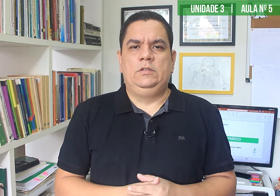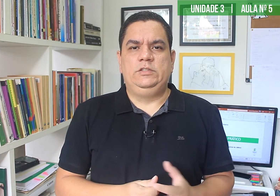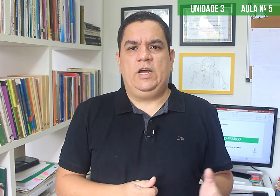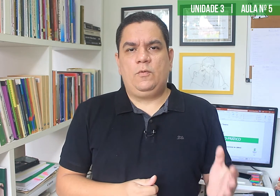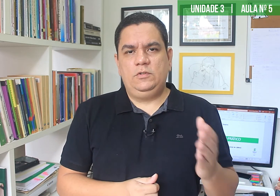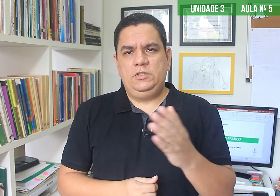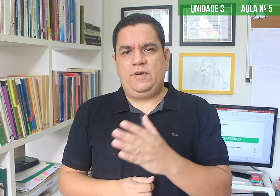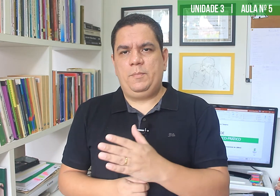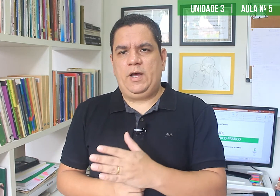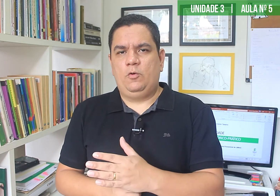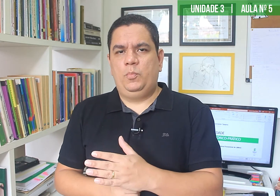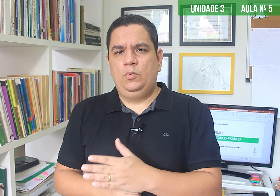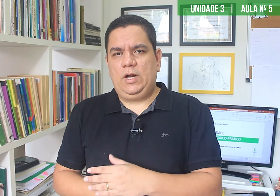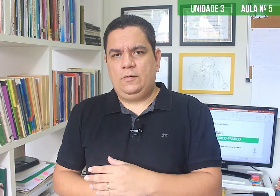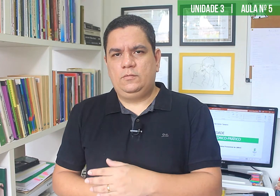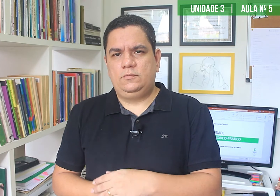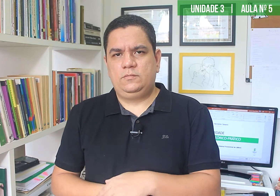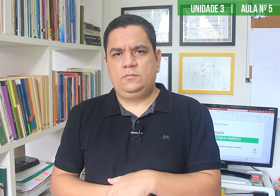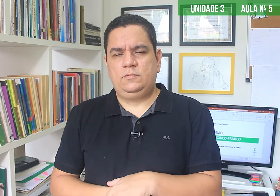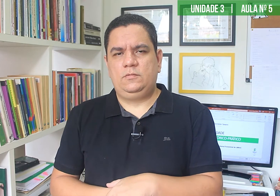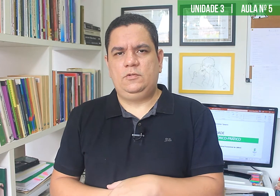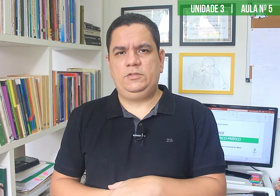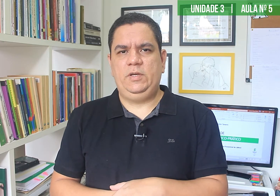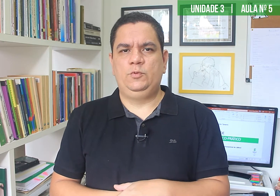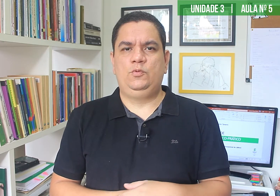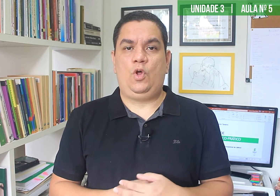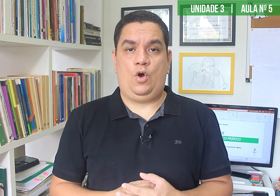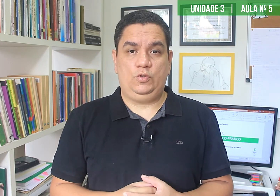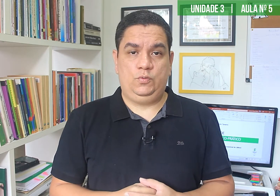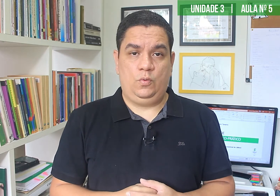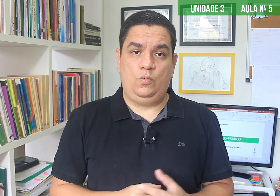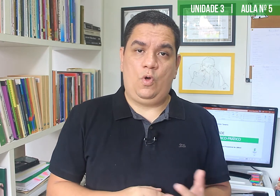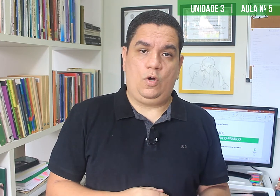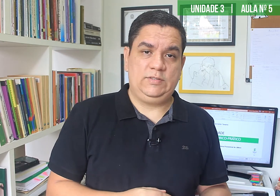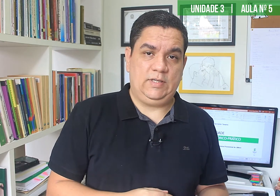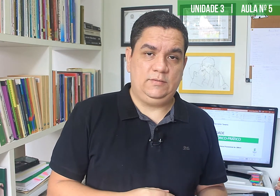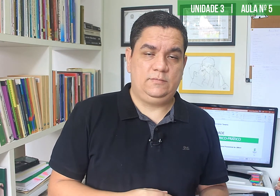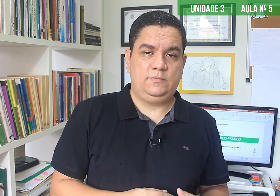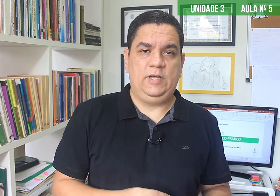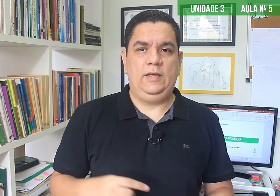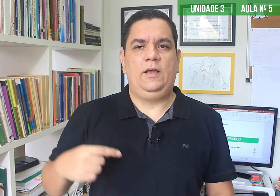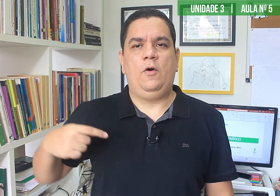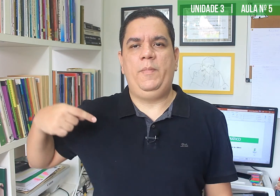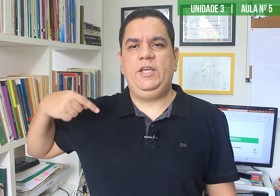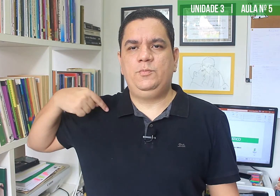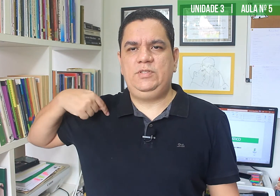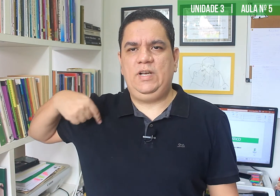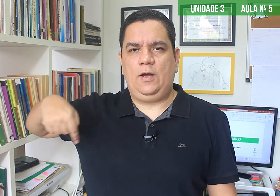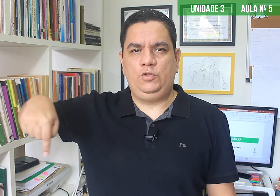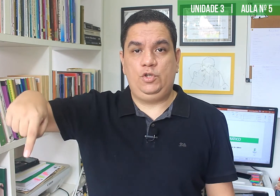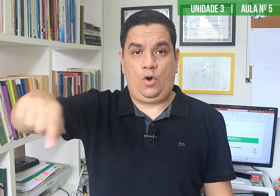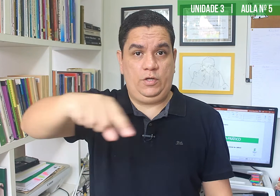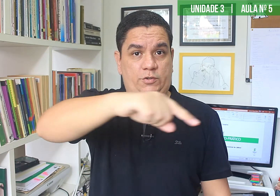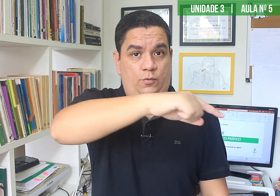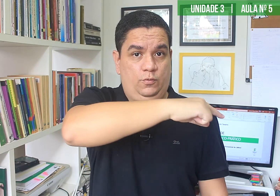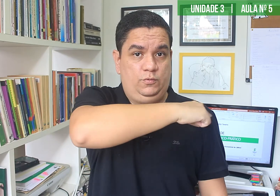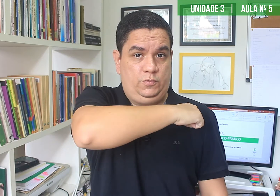Já quando a gente vai para o plural, nós temos o nosso ou nossa, né? É o mesmo sinal de nós todos,